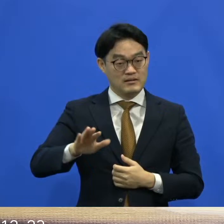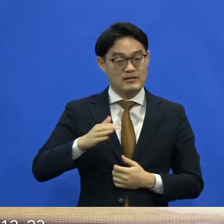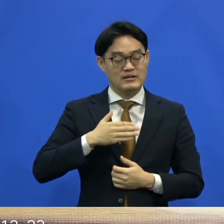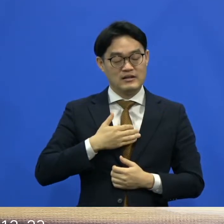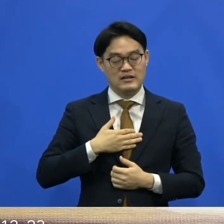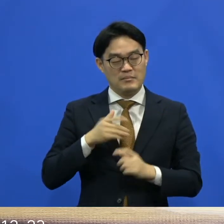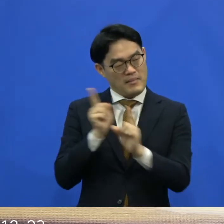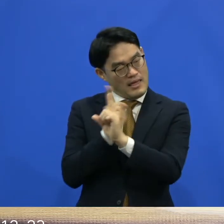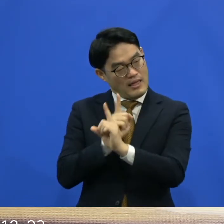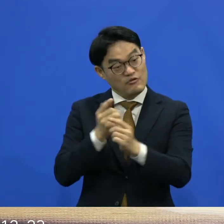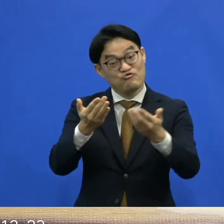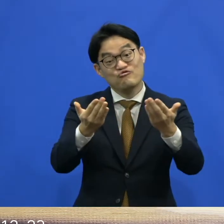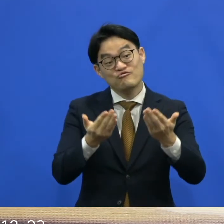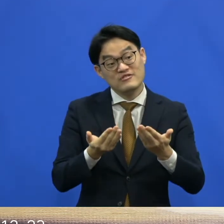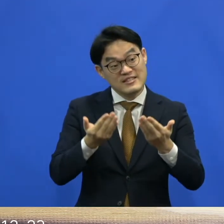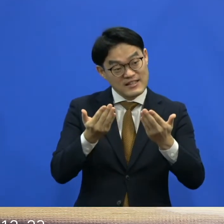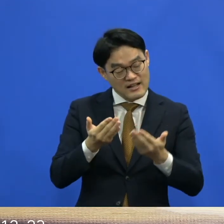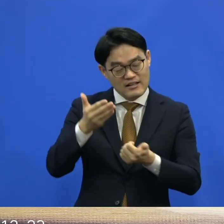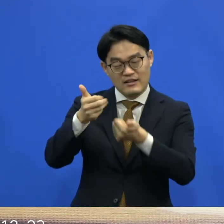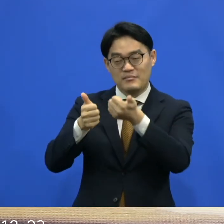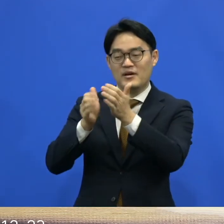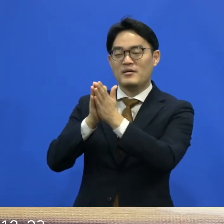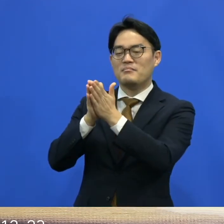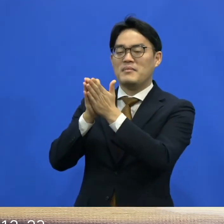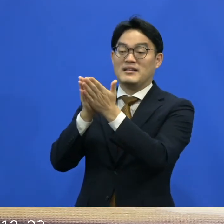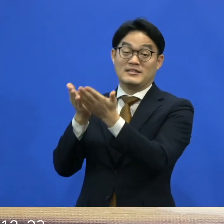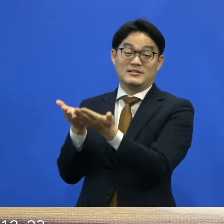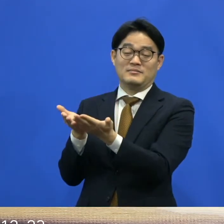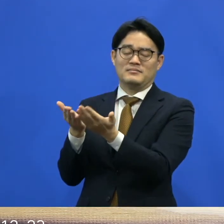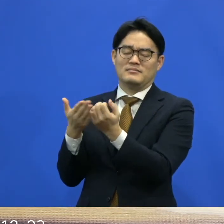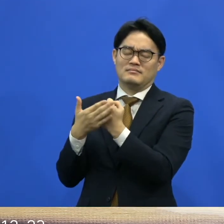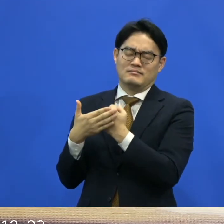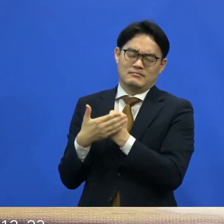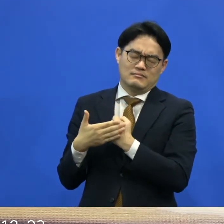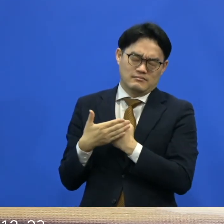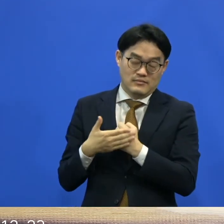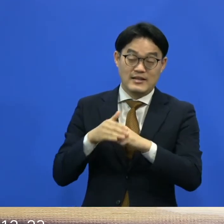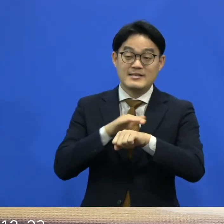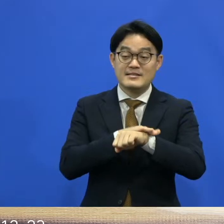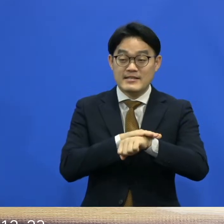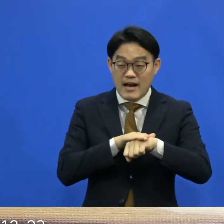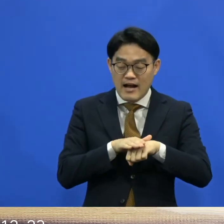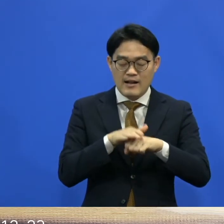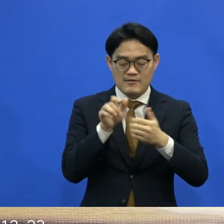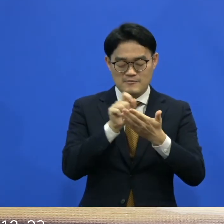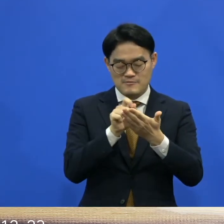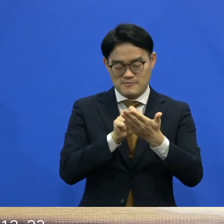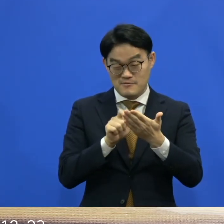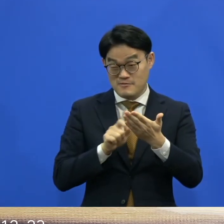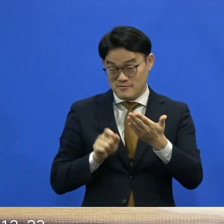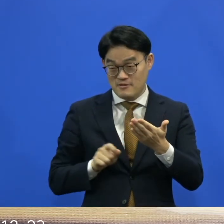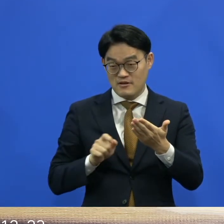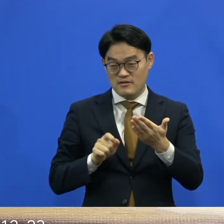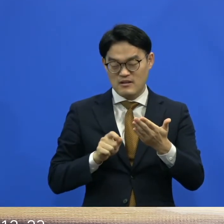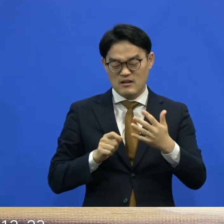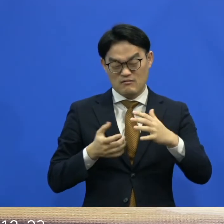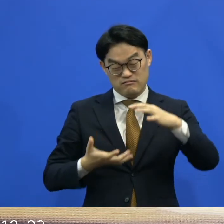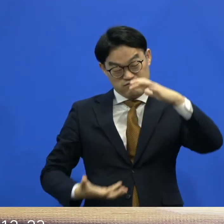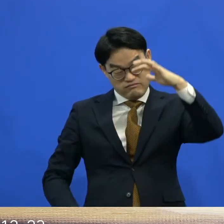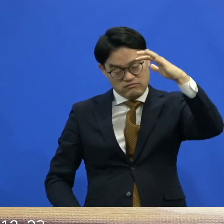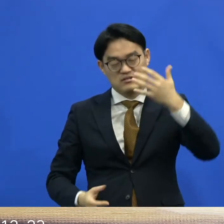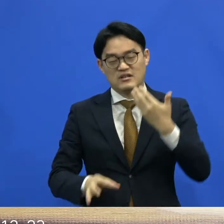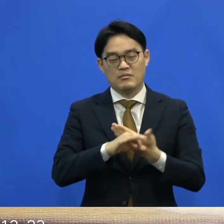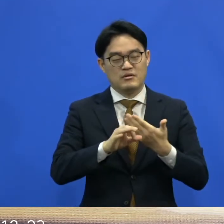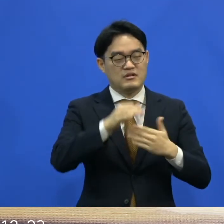메시지, 레마와 같은 말씀은 여러분들이 잘 메모를 한 줄로, 한 줄 평이라고 그러죠. 한 줄로